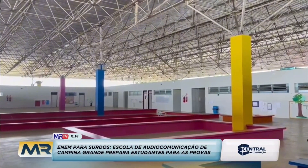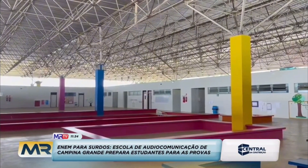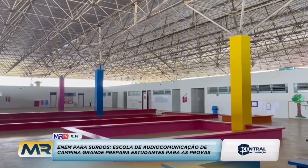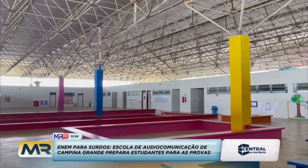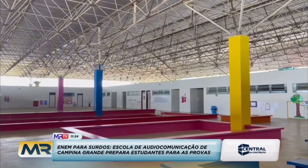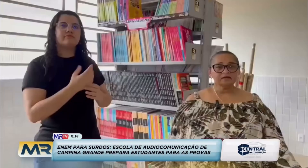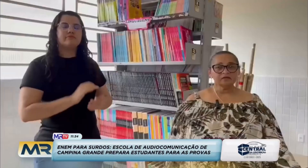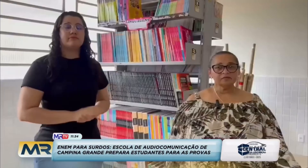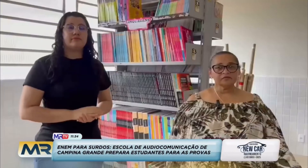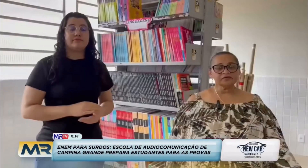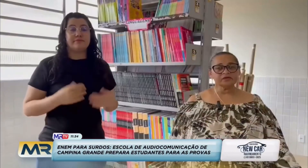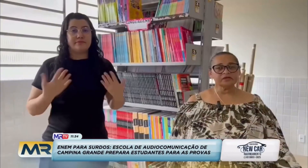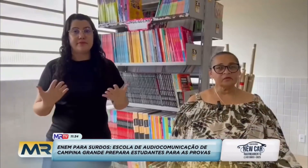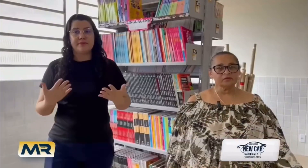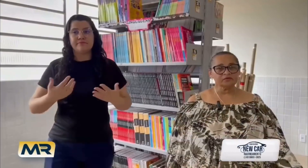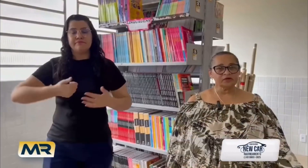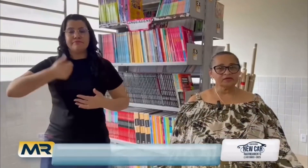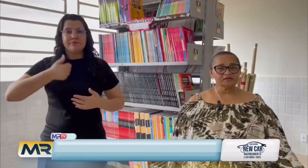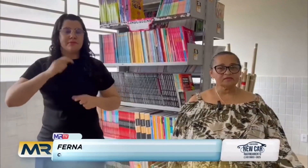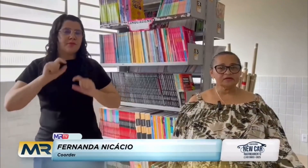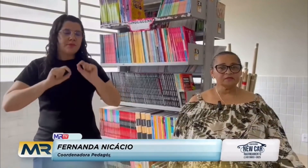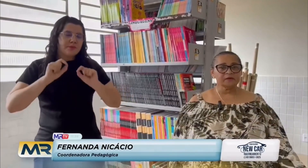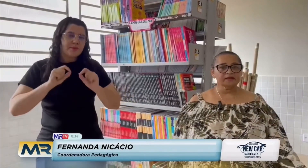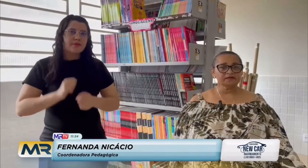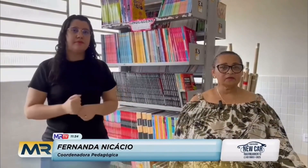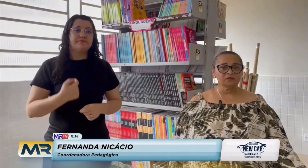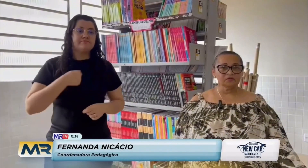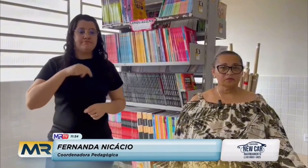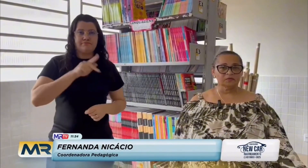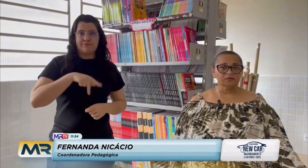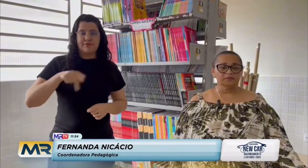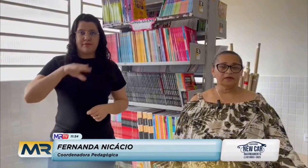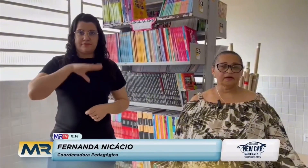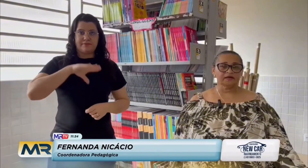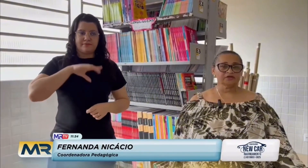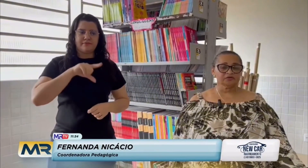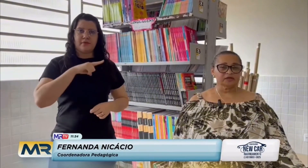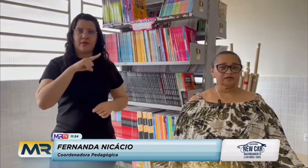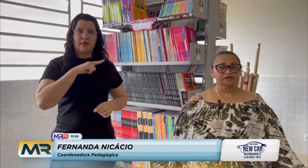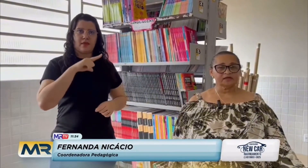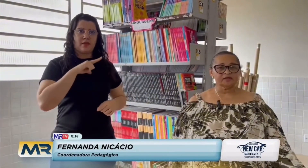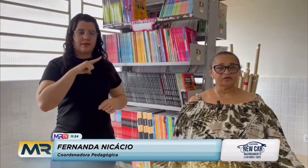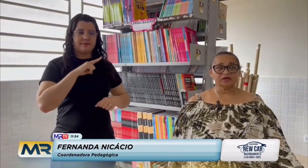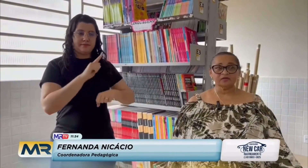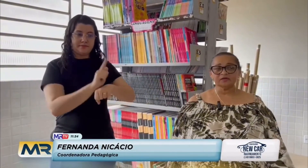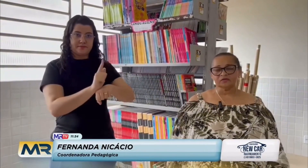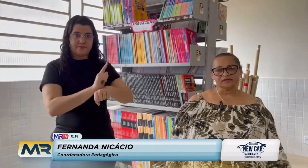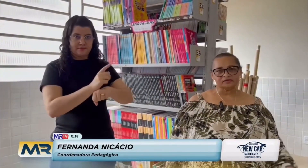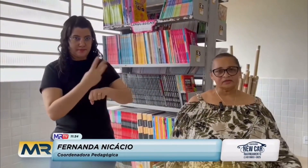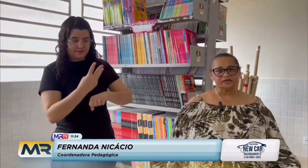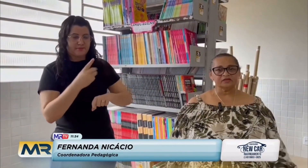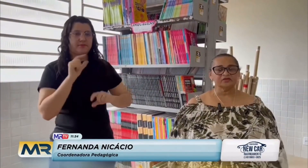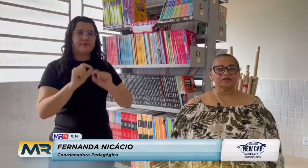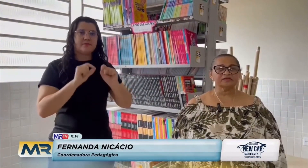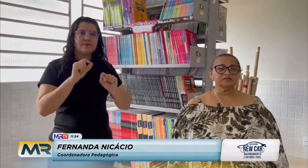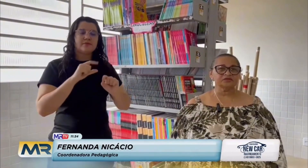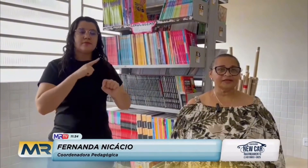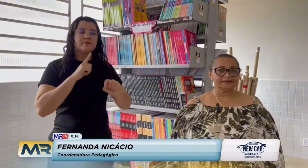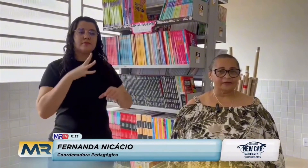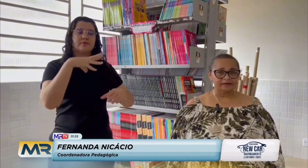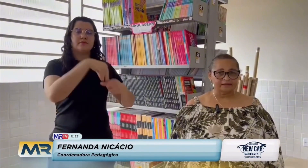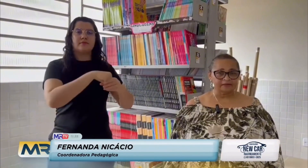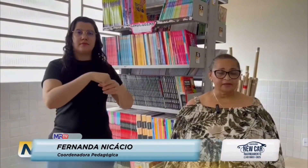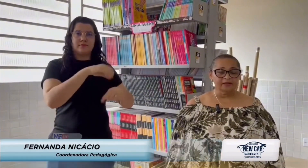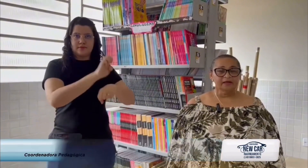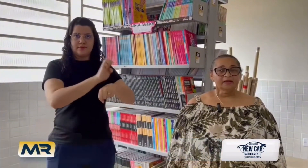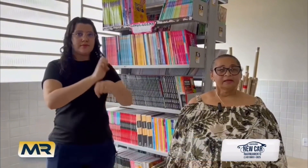para a inclusão. Eu, como professora de língua portuguesa, faço parte de um grupo pela regional, terceira regional e todas as outras regionais do estado